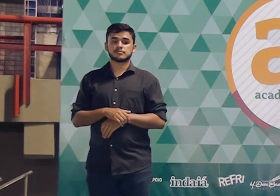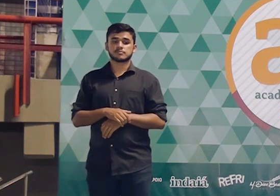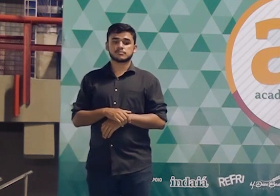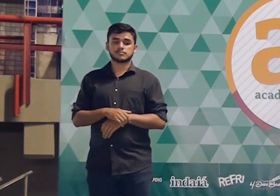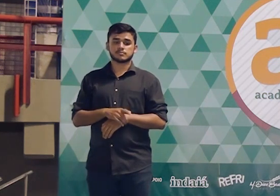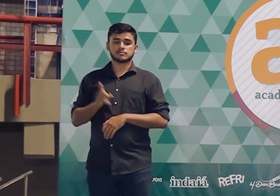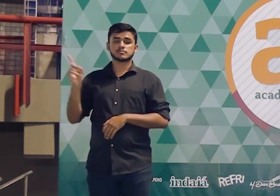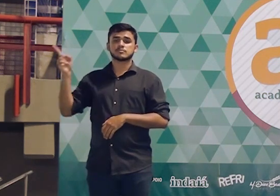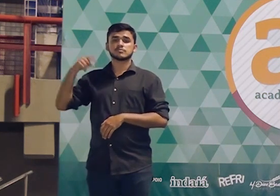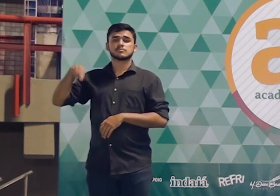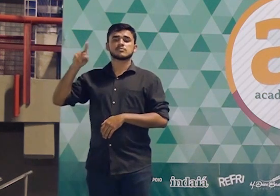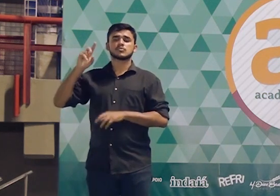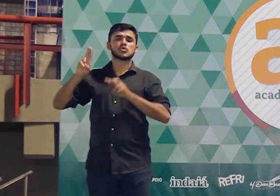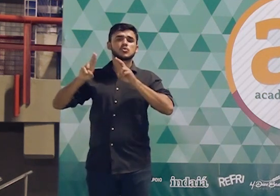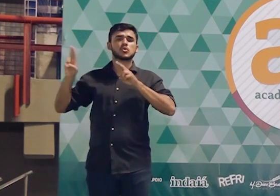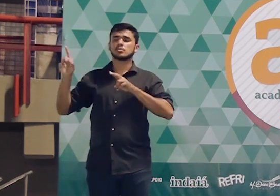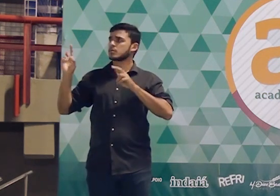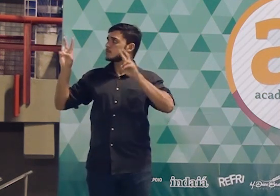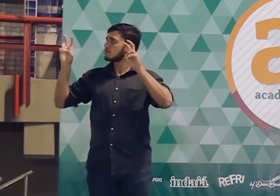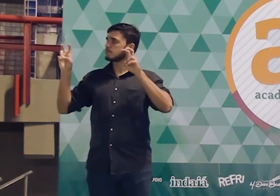como é o nome disso aí?